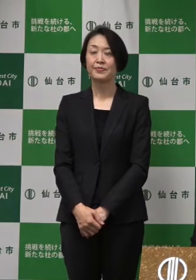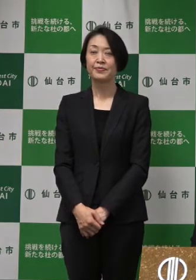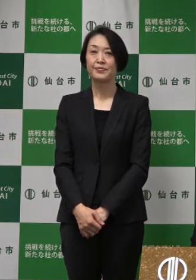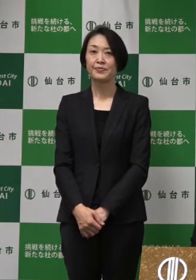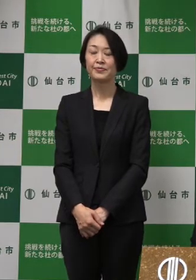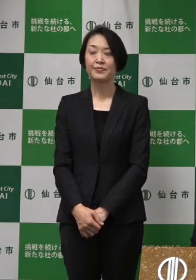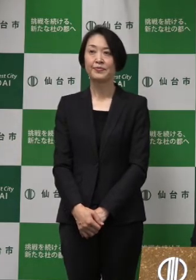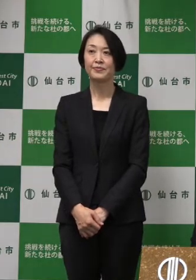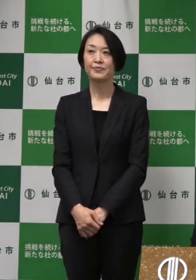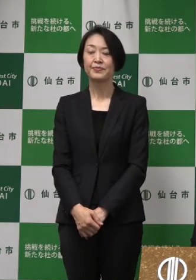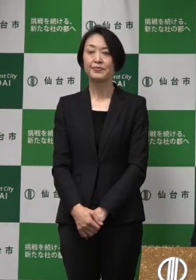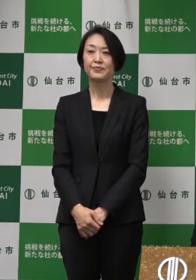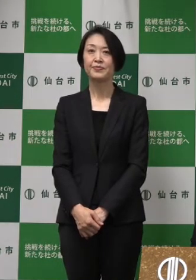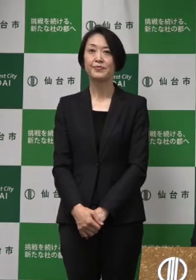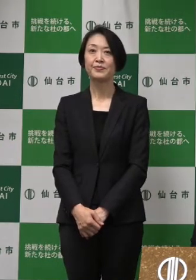すいません、ですね、